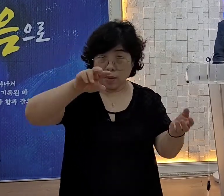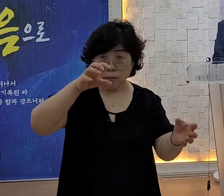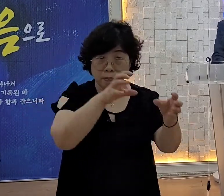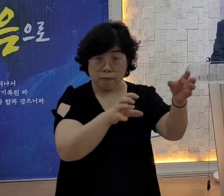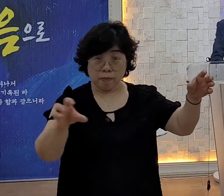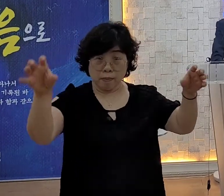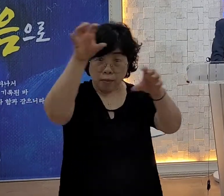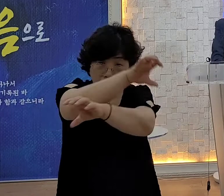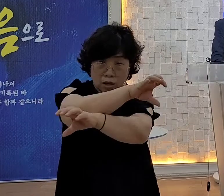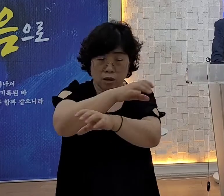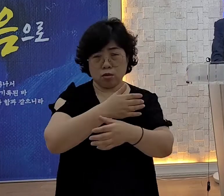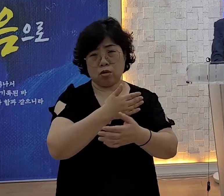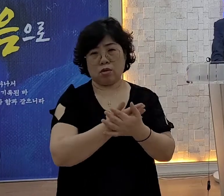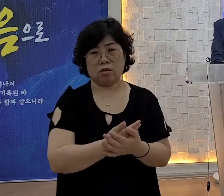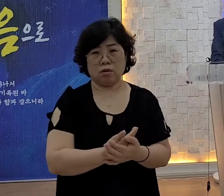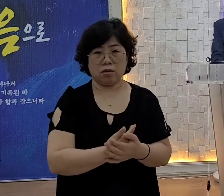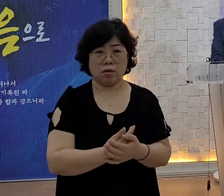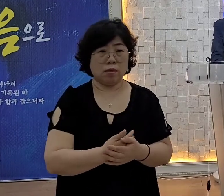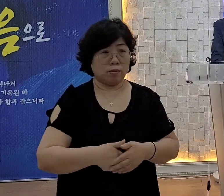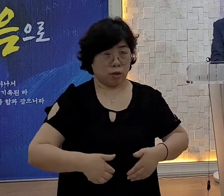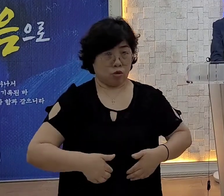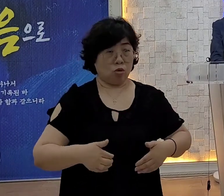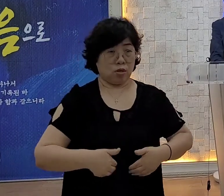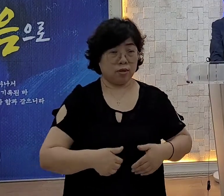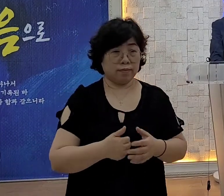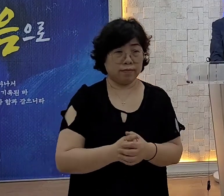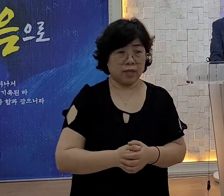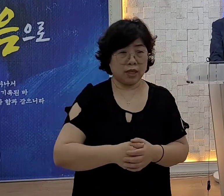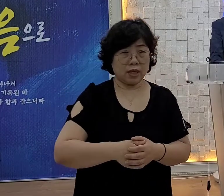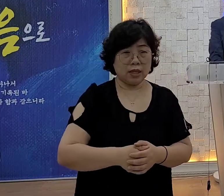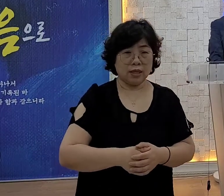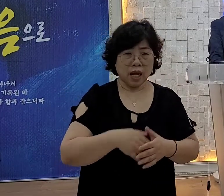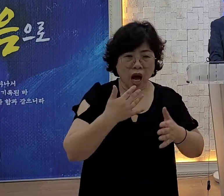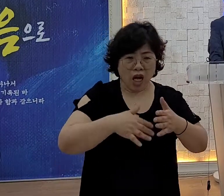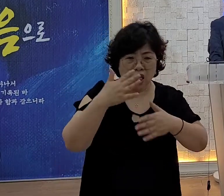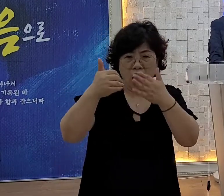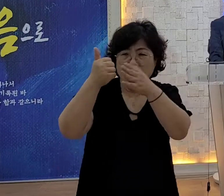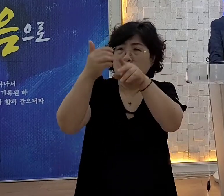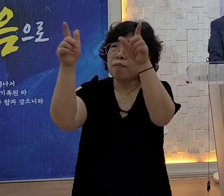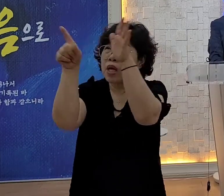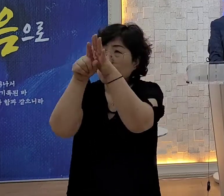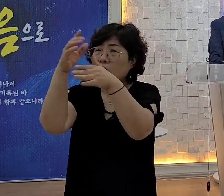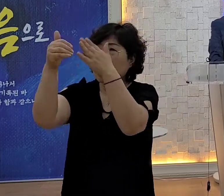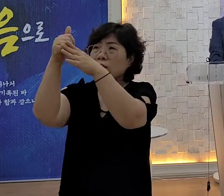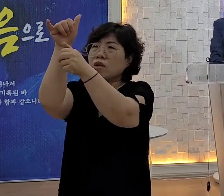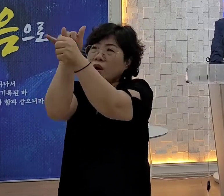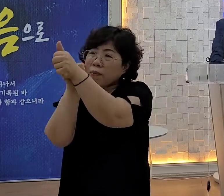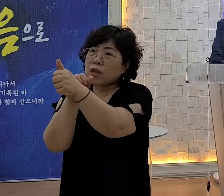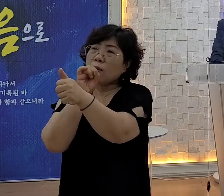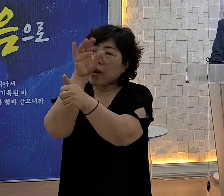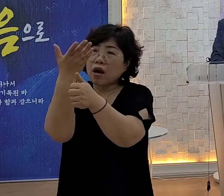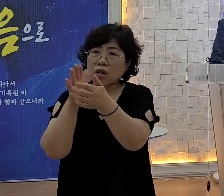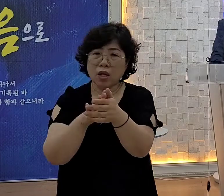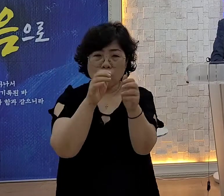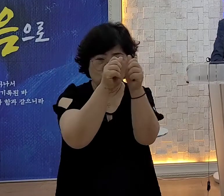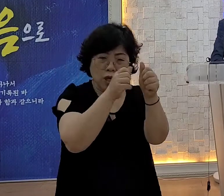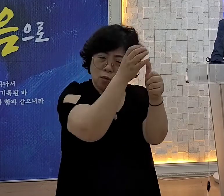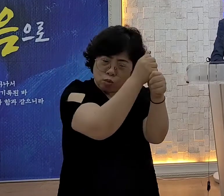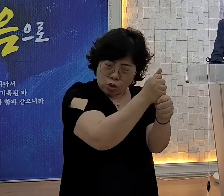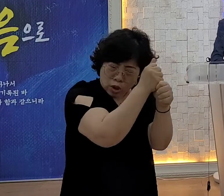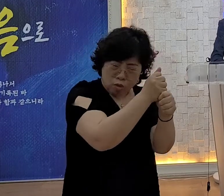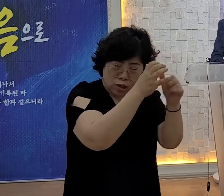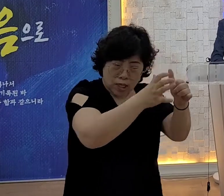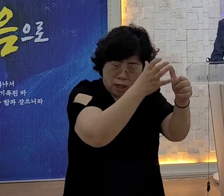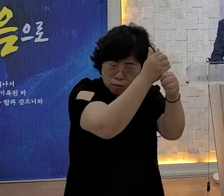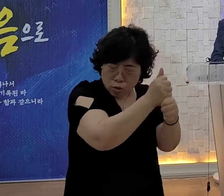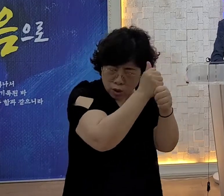삶으로 반드시 나타납니다. 아직도 하나님을 섬긴다고 하면서 우상 붙잡고 있고 세상 붙잡고